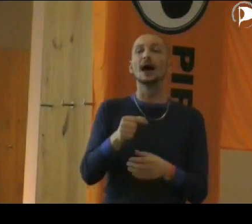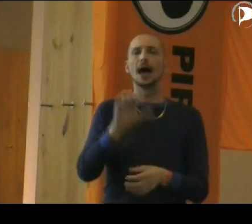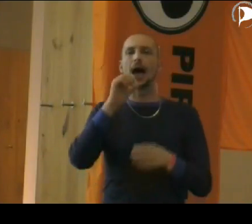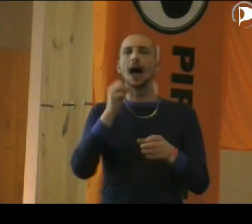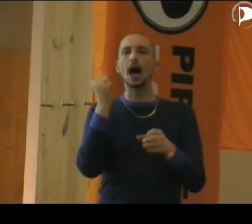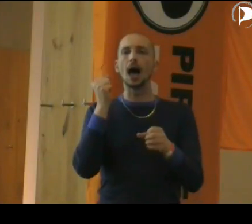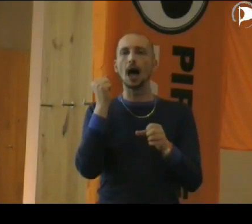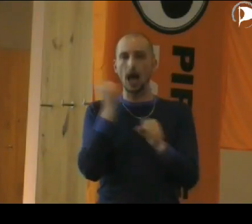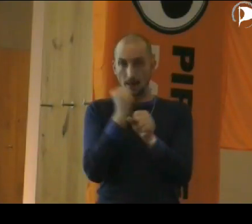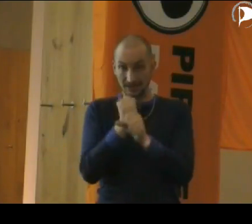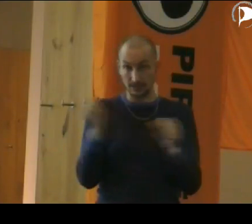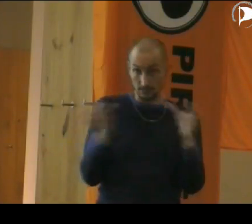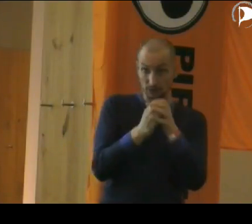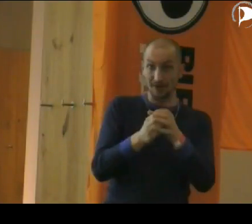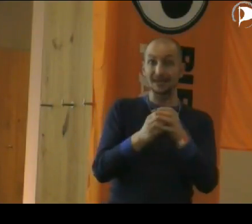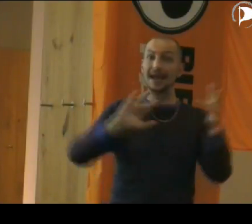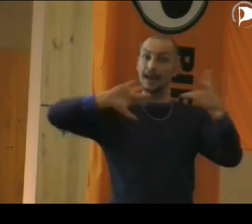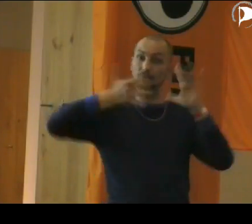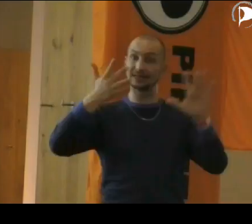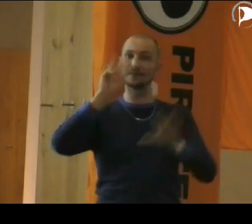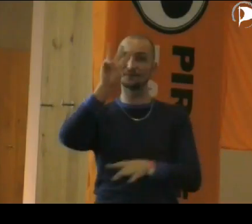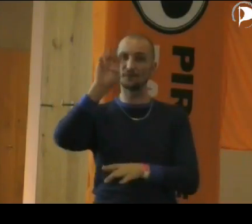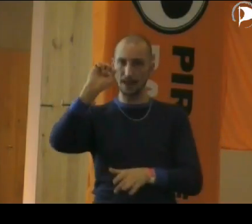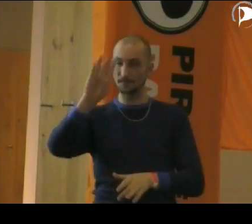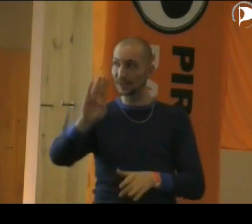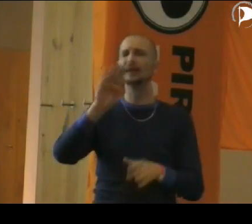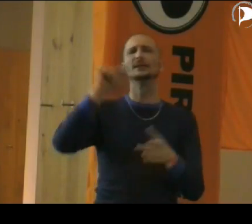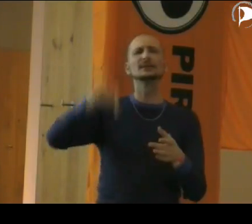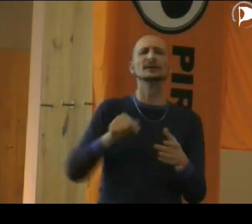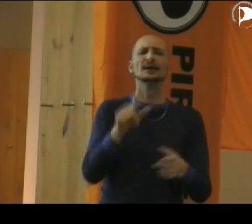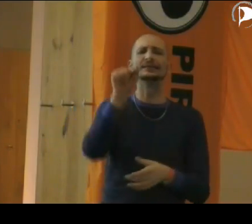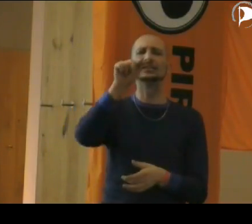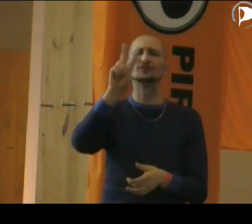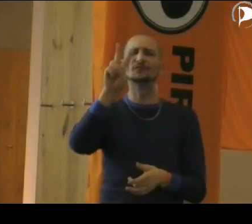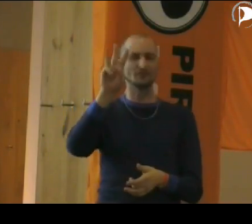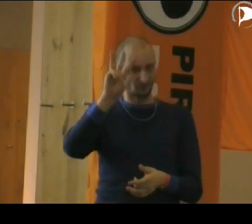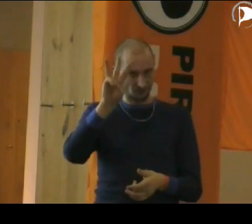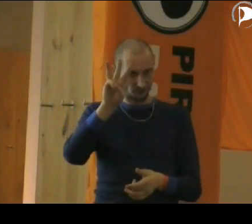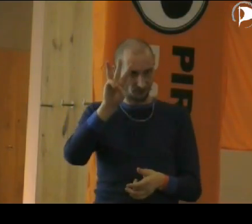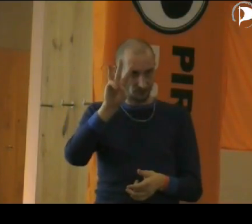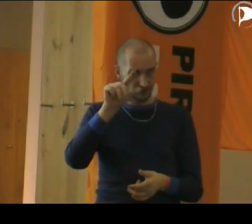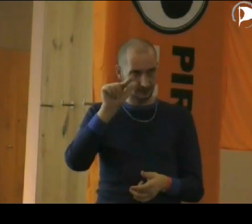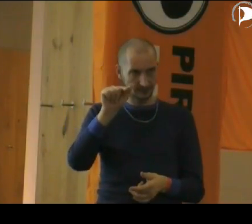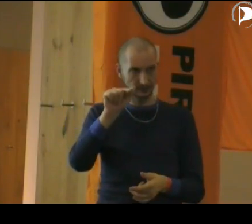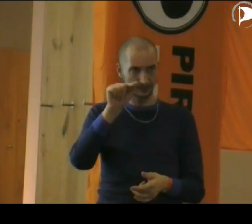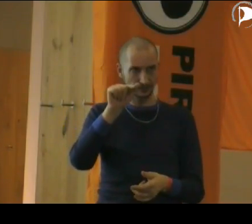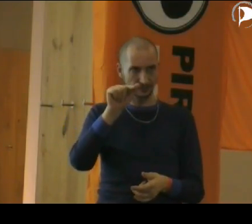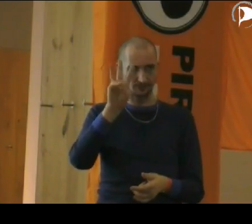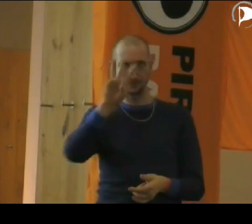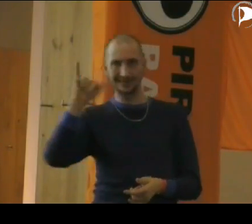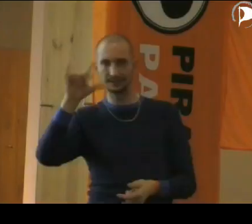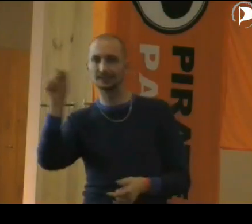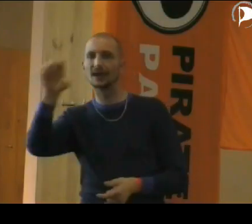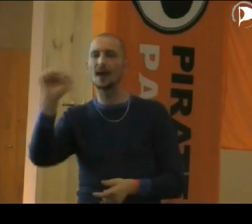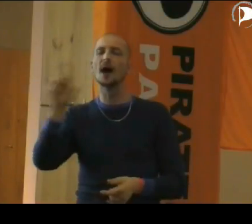im vorstand die webseite und alles drum und dran twitter identitätsfunktion vor der wahl ist der öffentlichkeitsarbeit teil hier haben wir noch